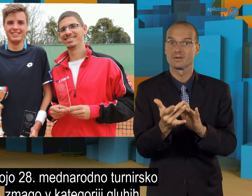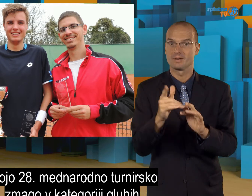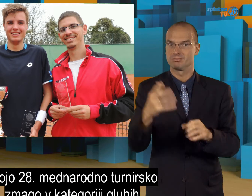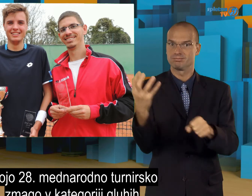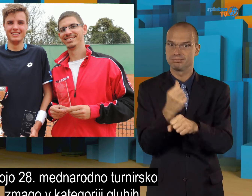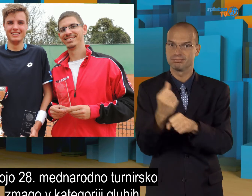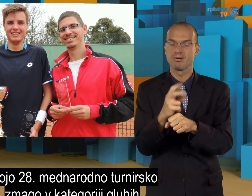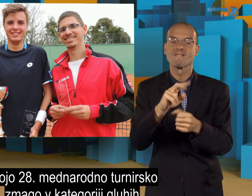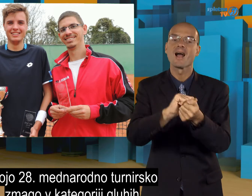tenisačev.